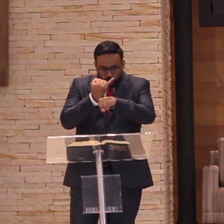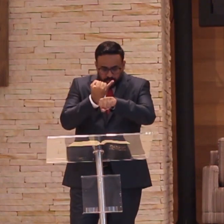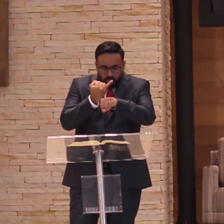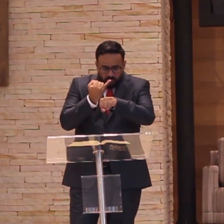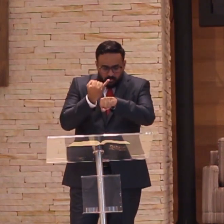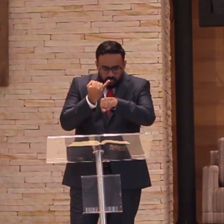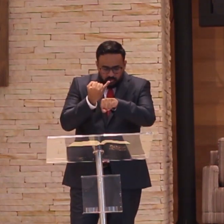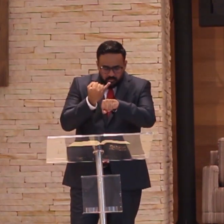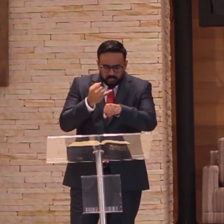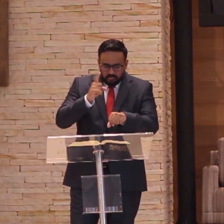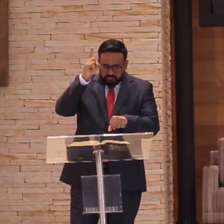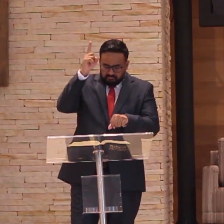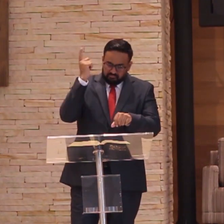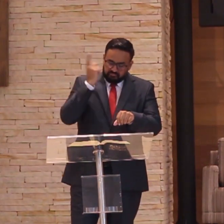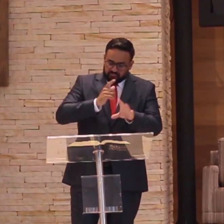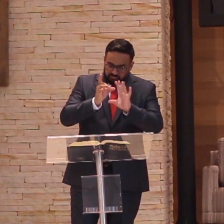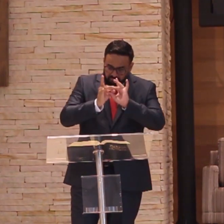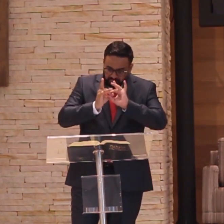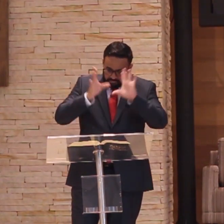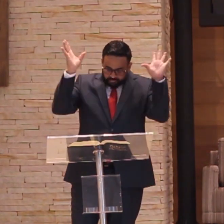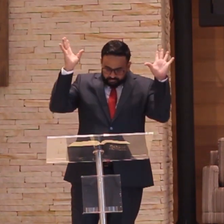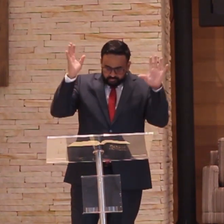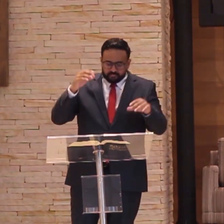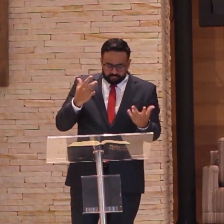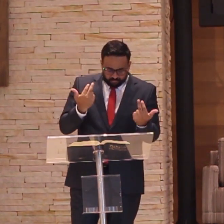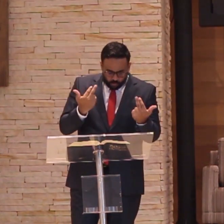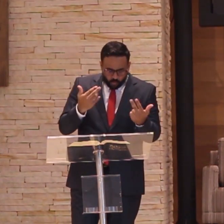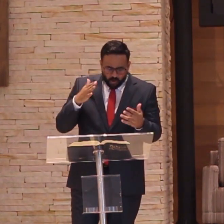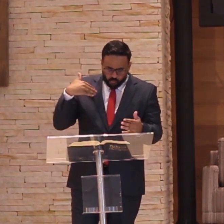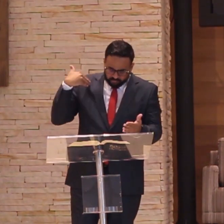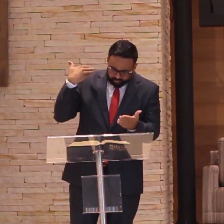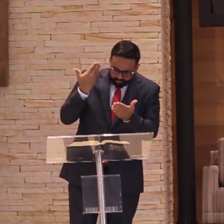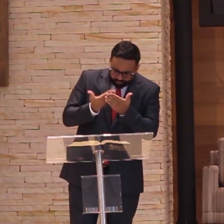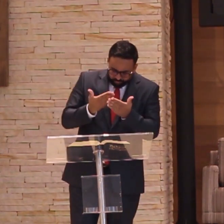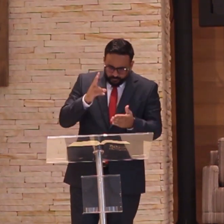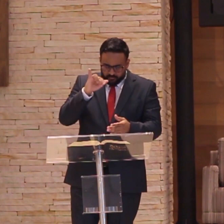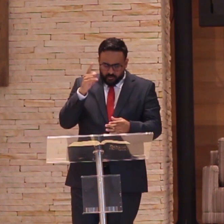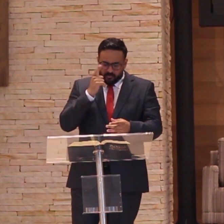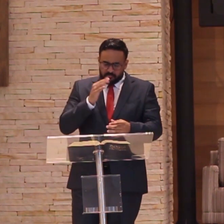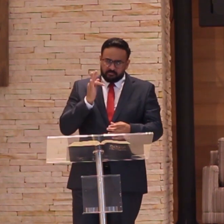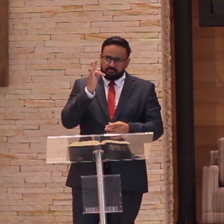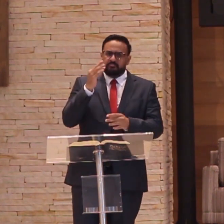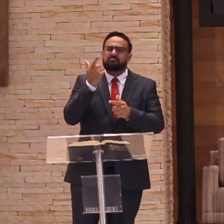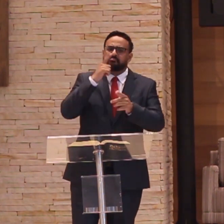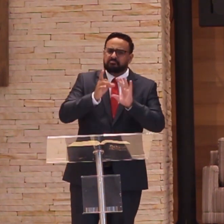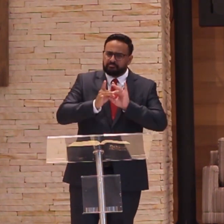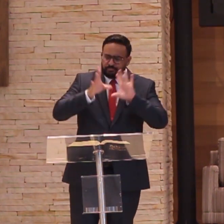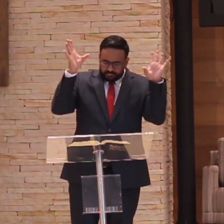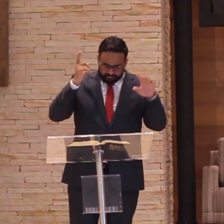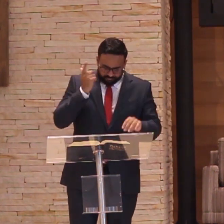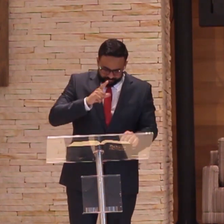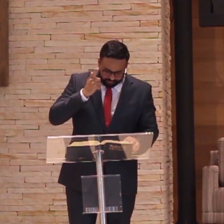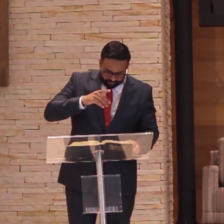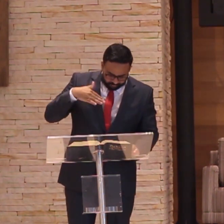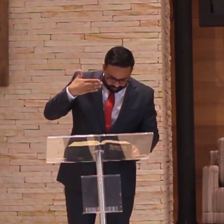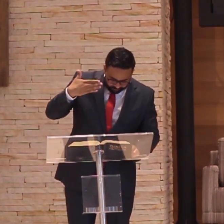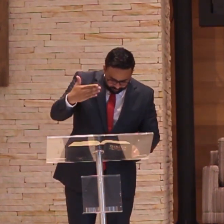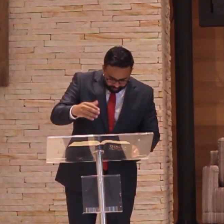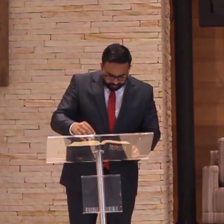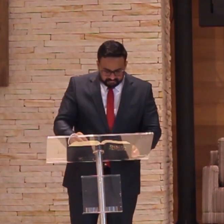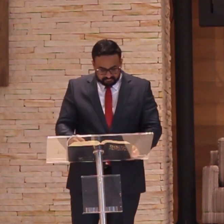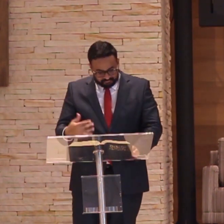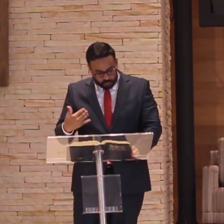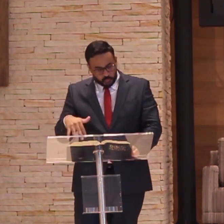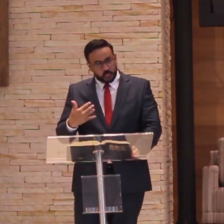salvo, porque no monte Sião e em Jerusalém estarão os que forem salvos,